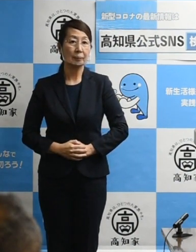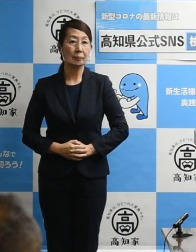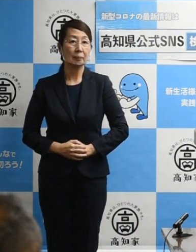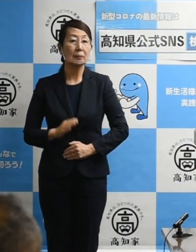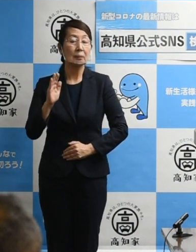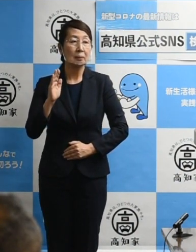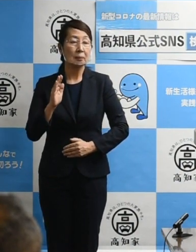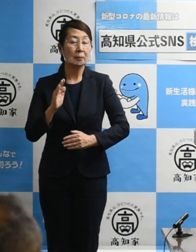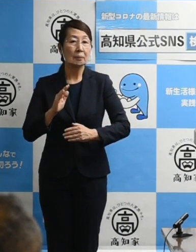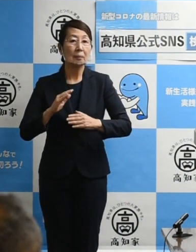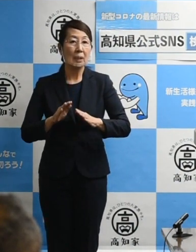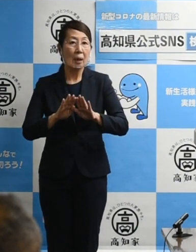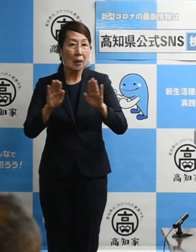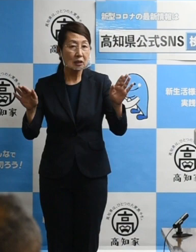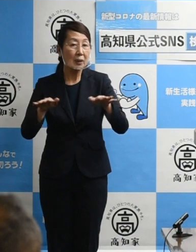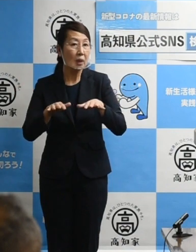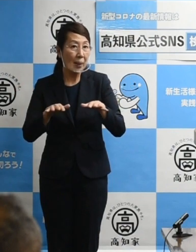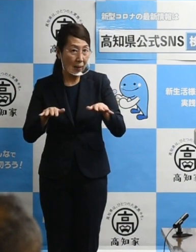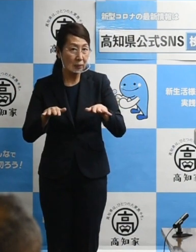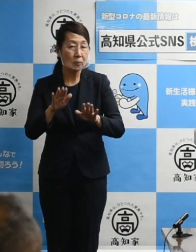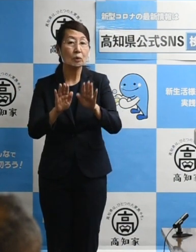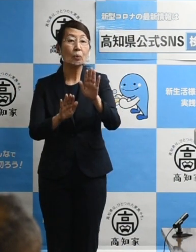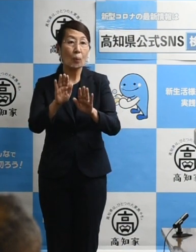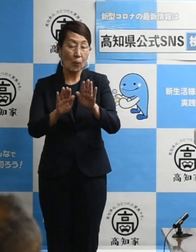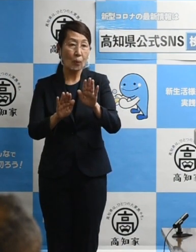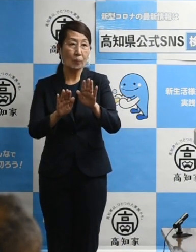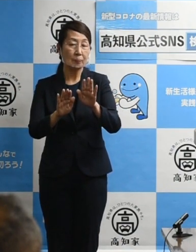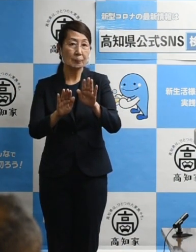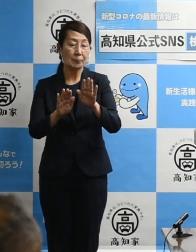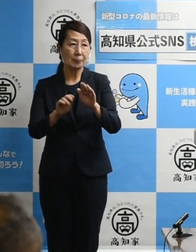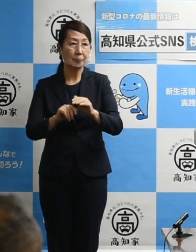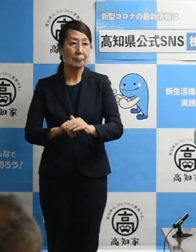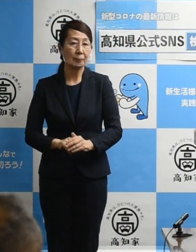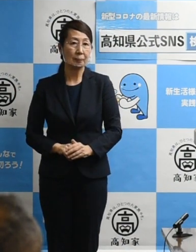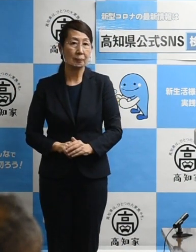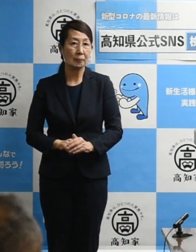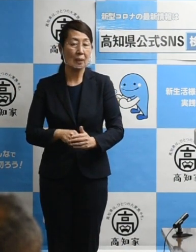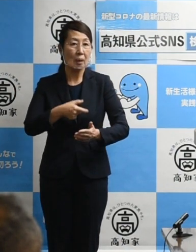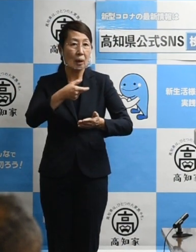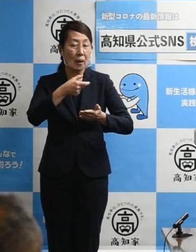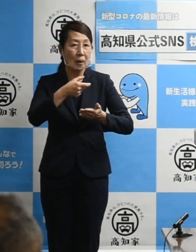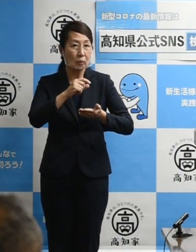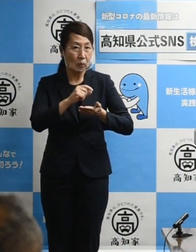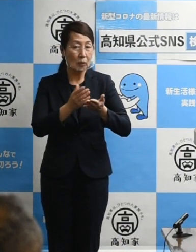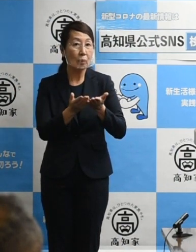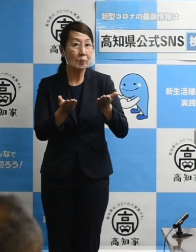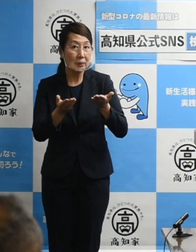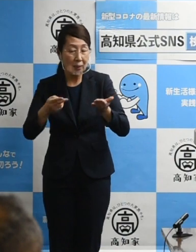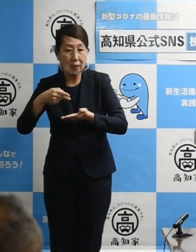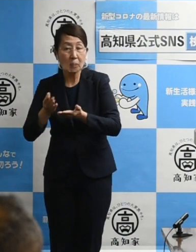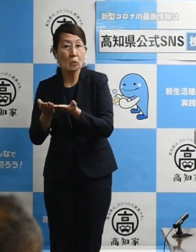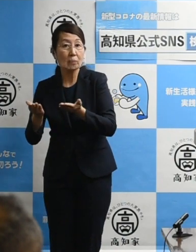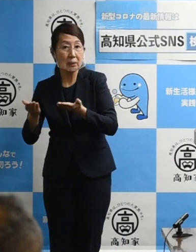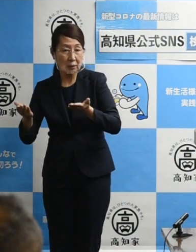あ、しかもですね、まだ始まったばかりということでございますから、この飲食店等への営業時間の短縮